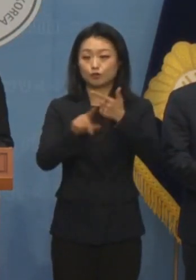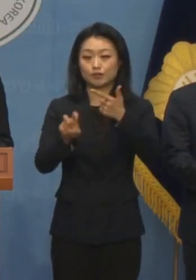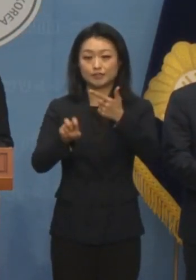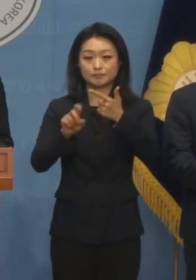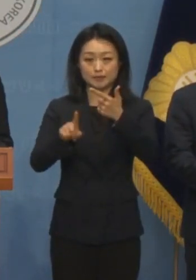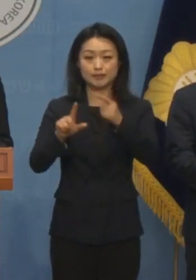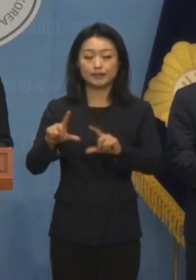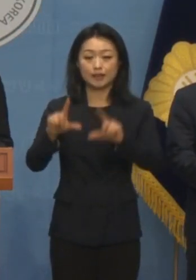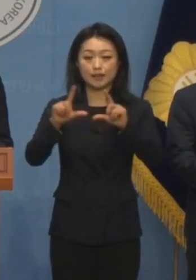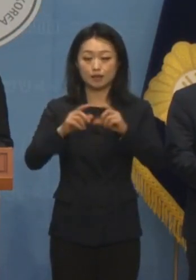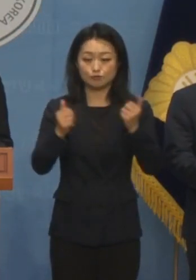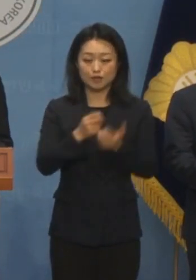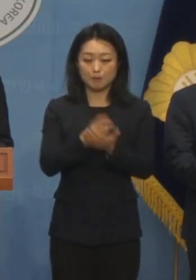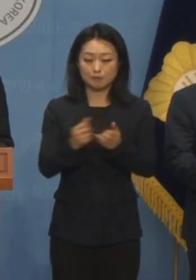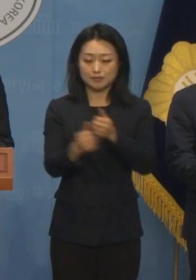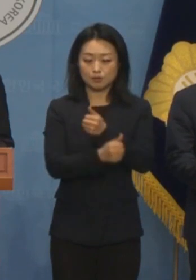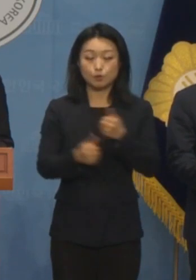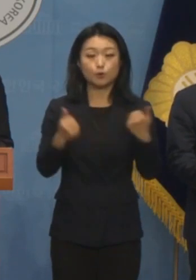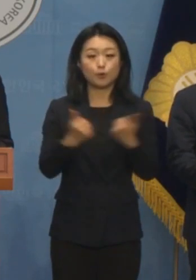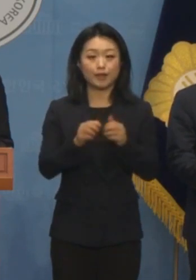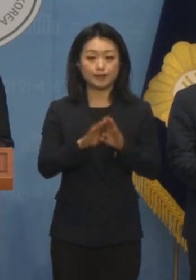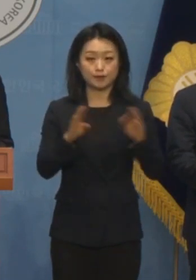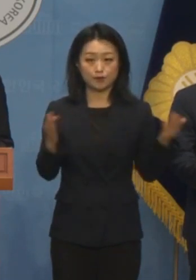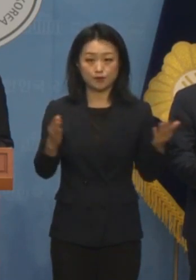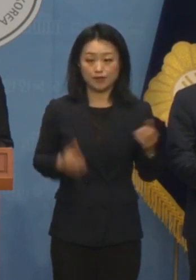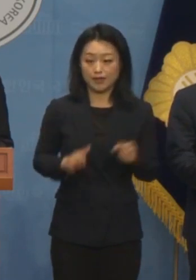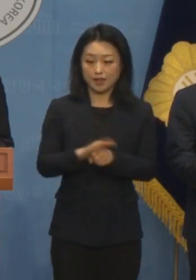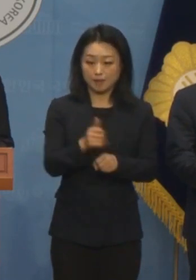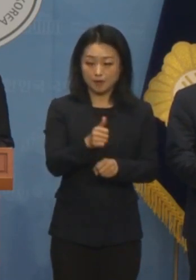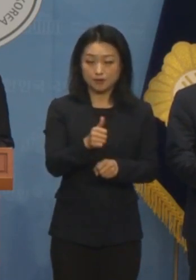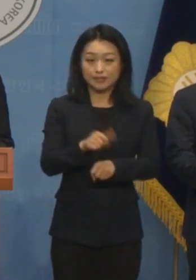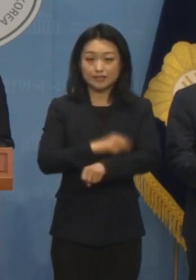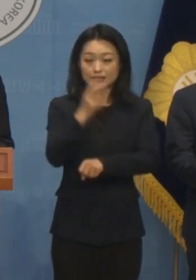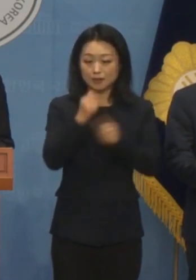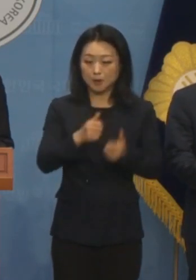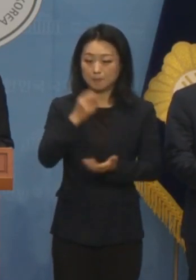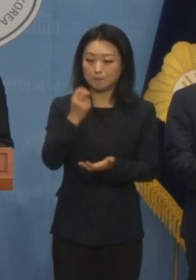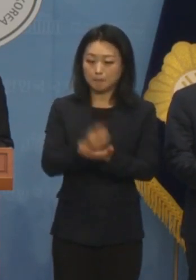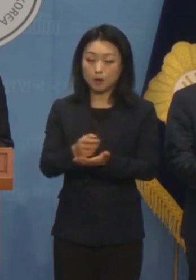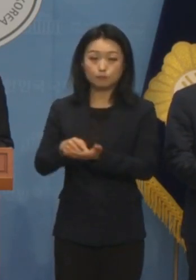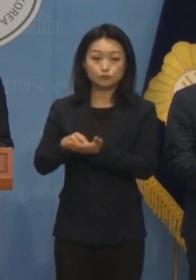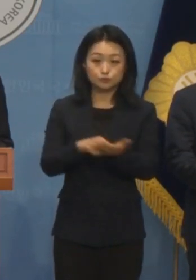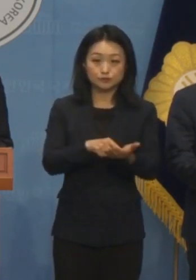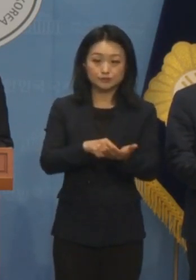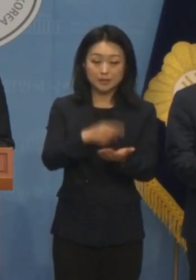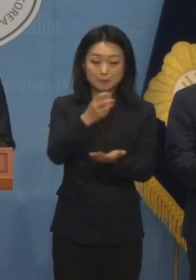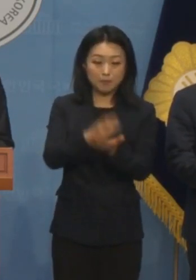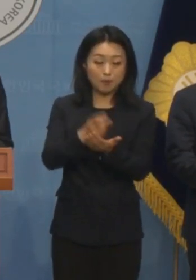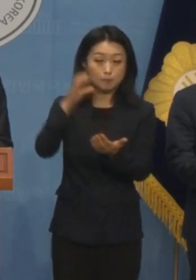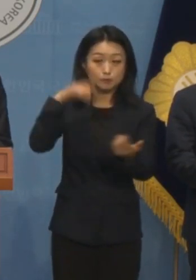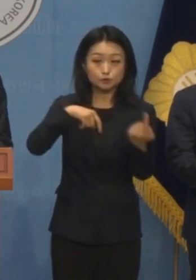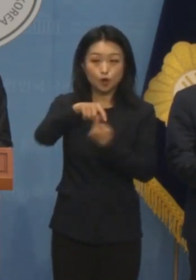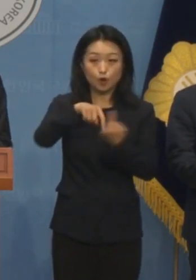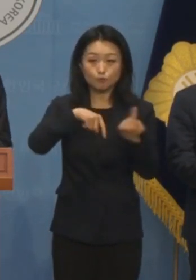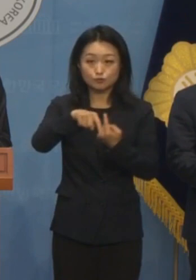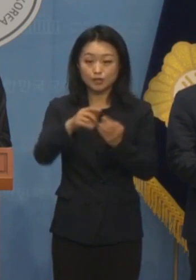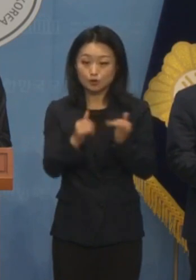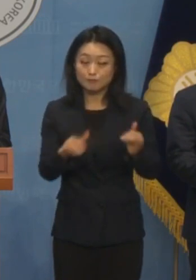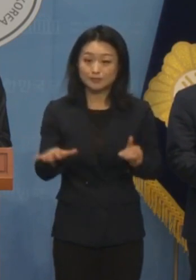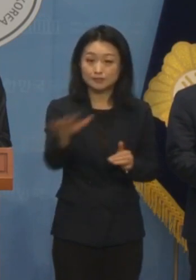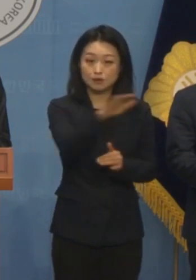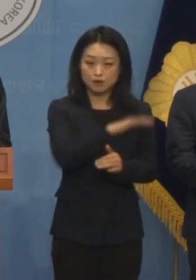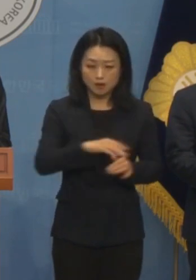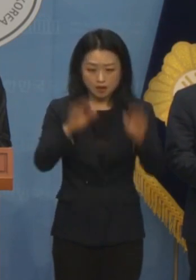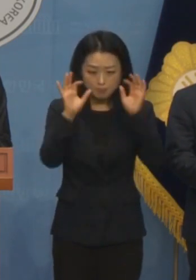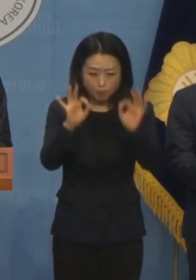21일 국회 법사위에서 열린 순직해병 특검법 추진을 위한 입법청문회 과정에서 전 국민이 두